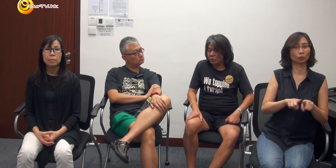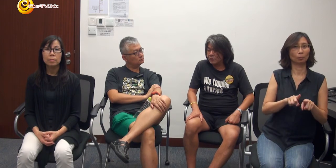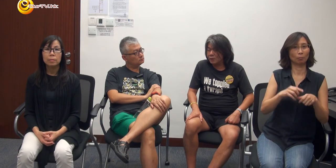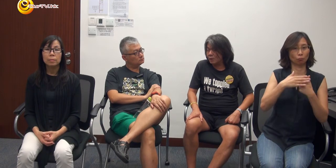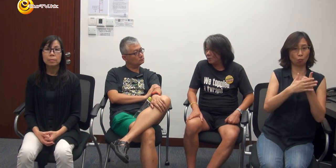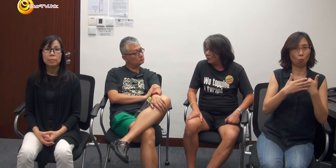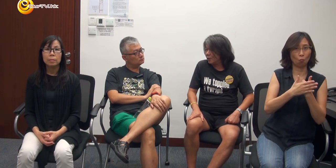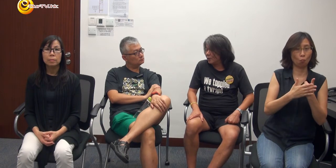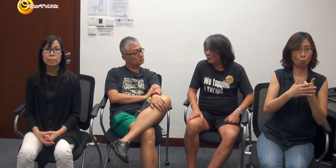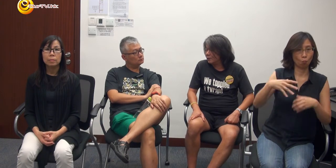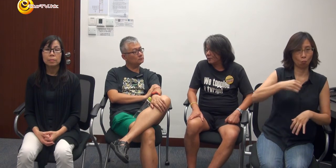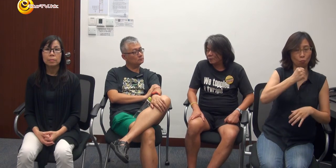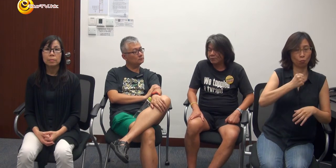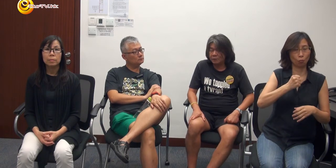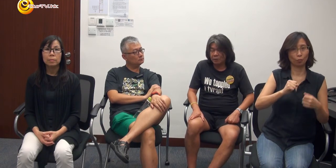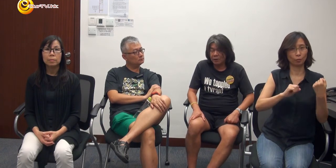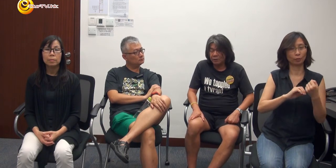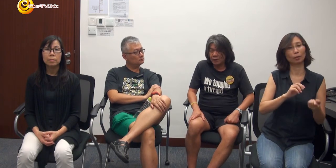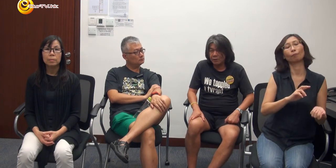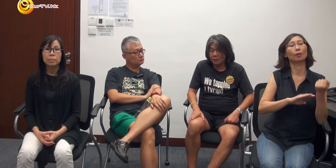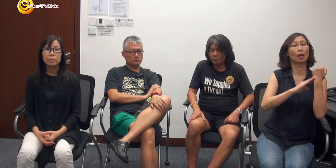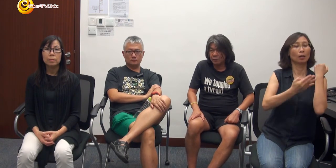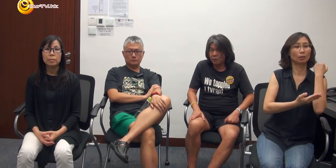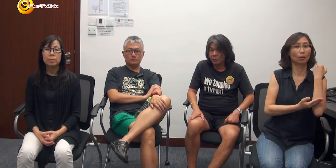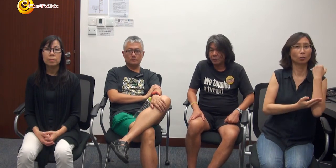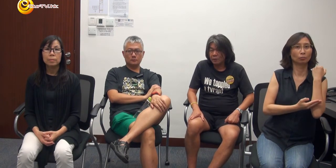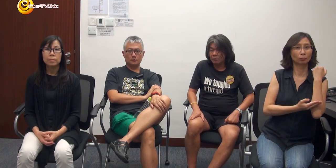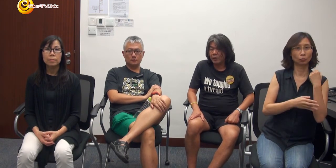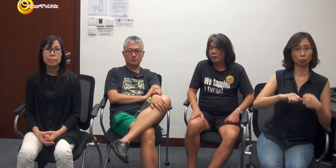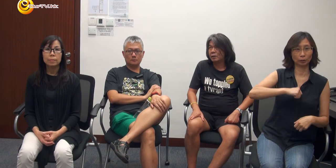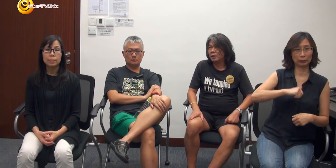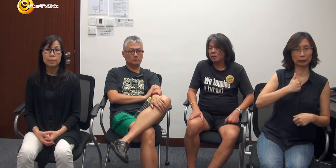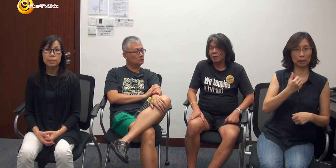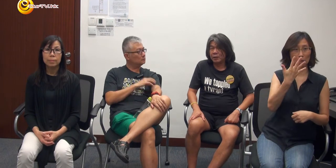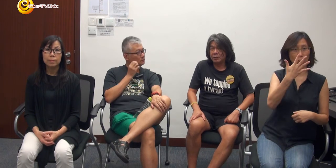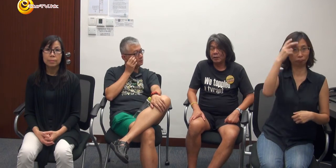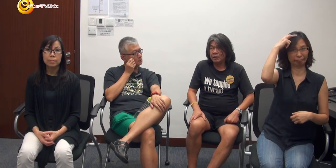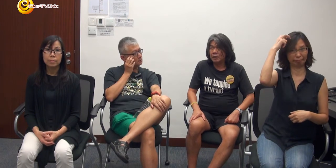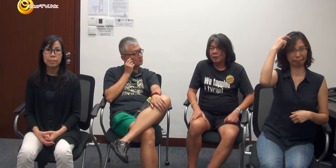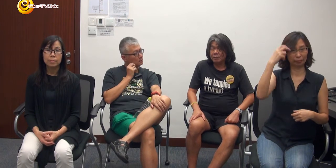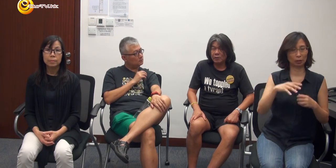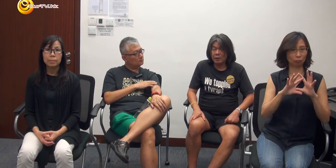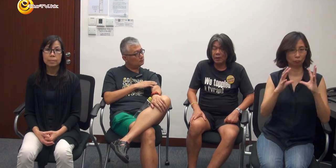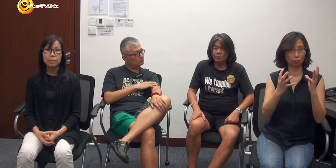師啊，冚棒都係㗎啦。咁啊，新所謂新黑五類，喂，個問題就係，咁呢個新黑五